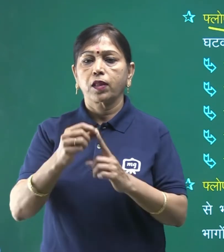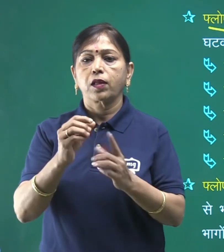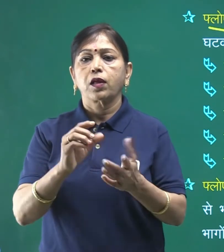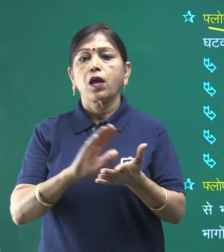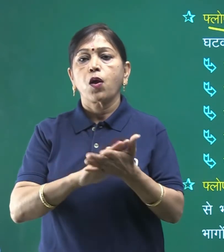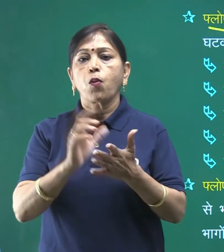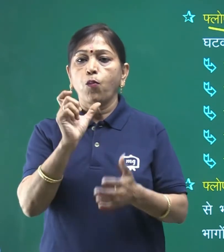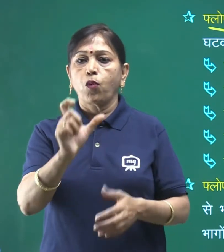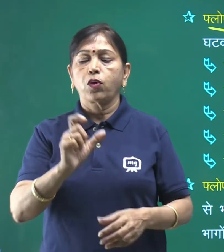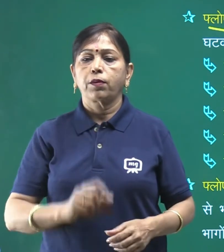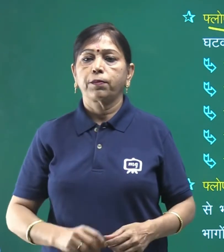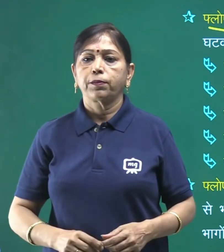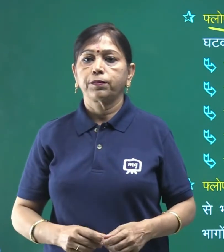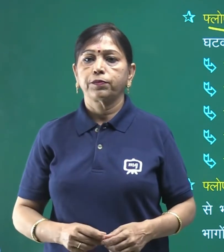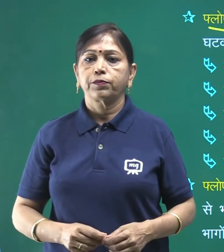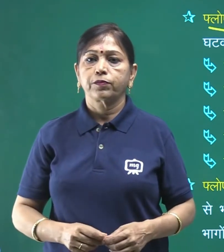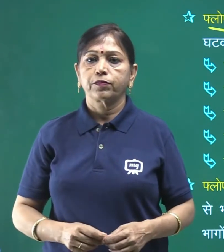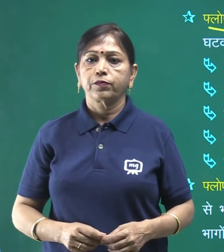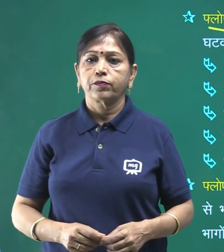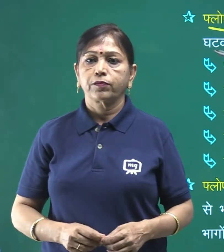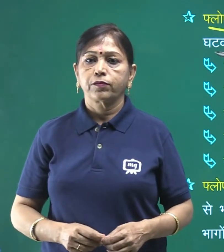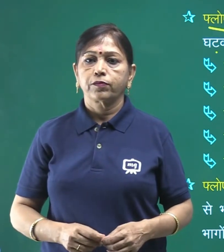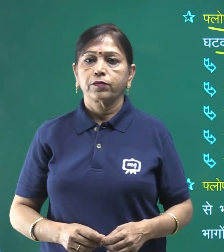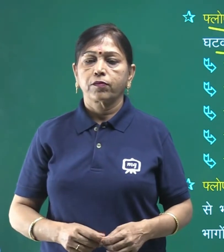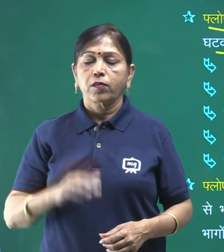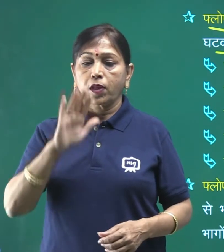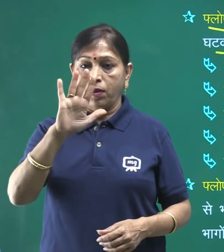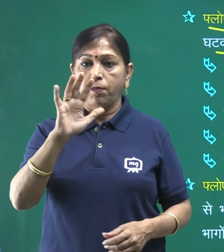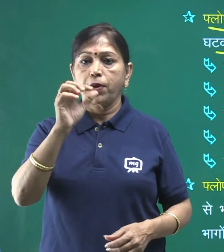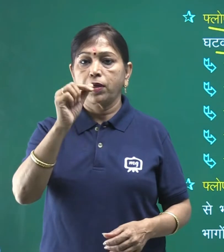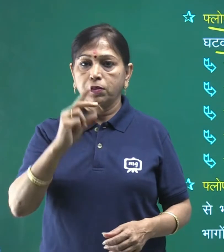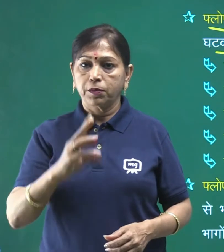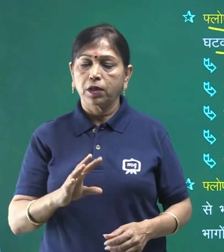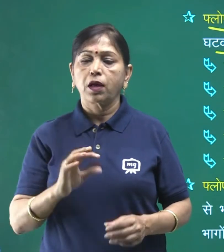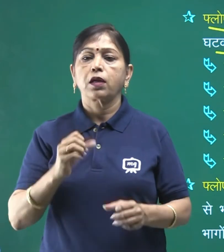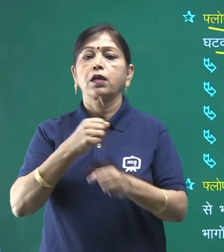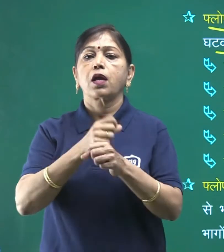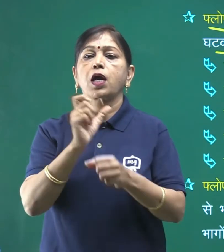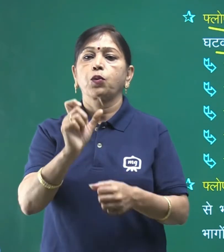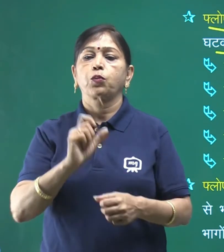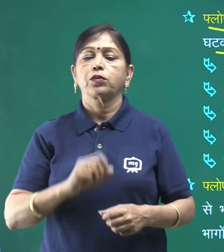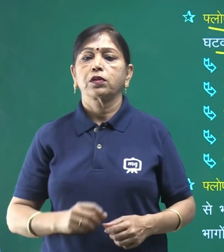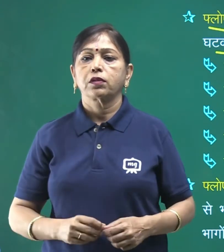फ्लोएम 5 प्रकार के घटकों से